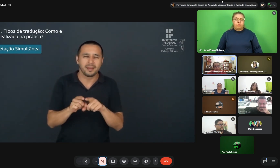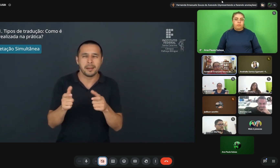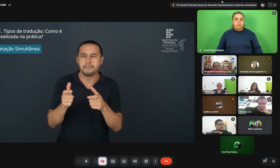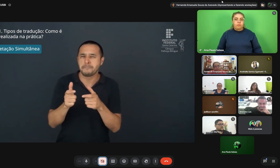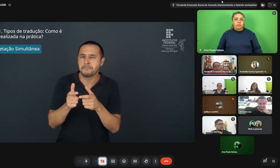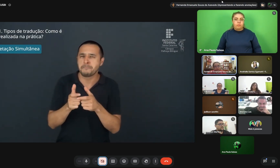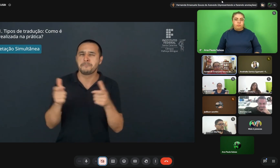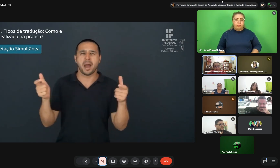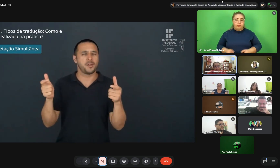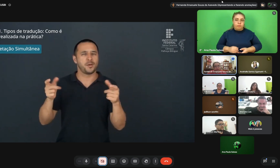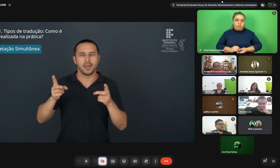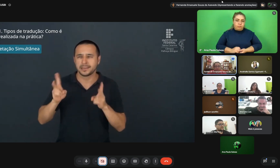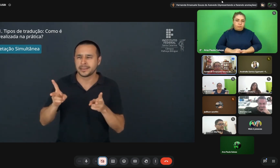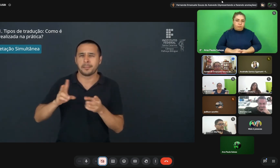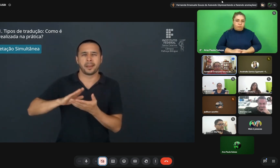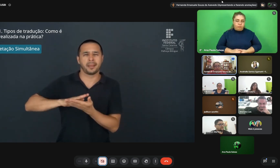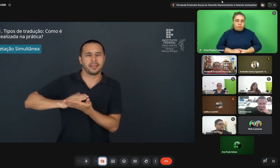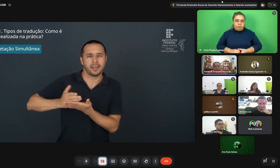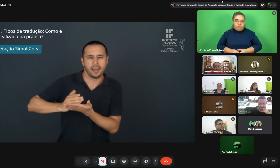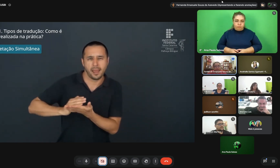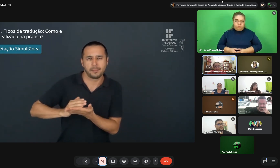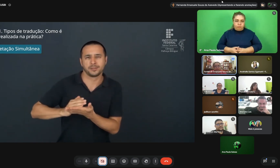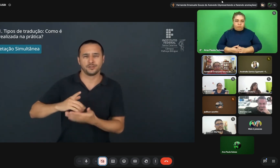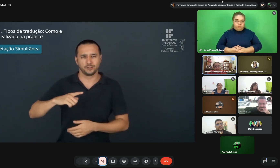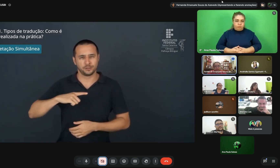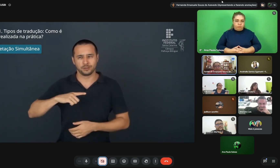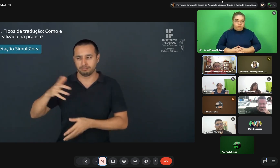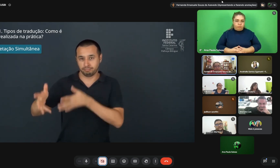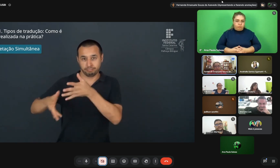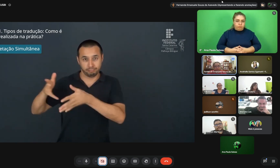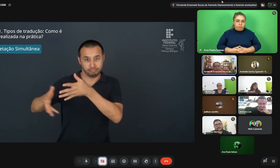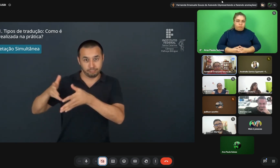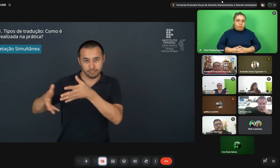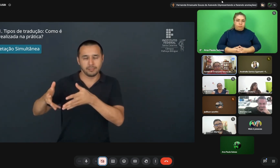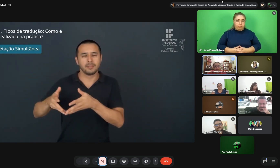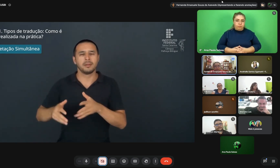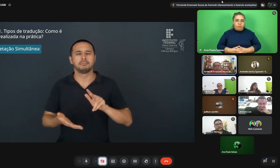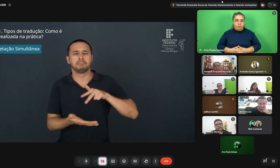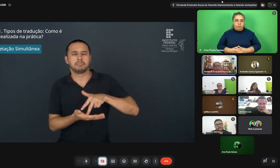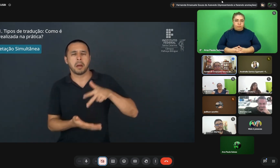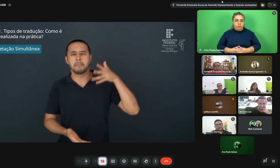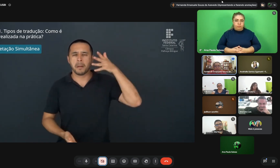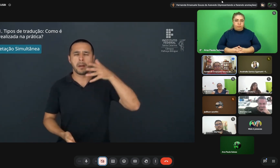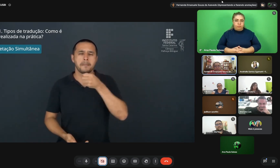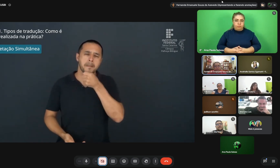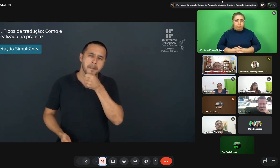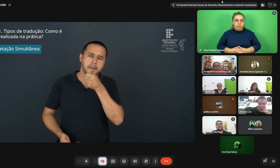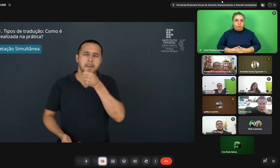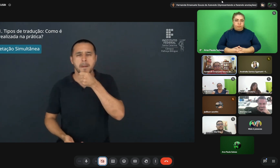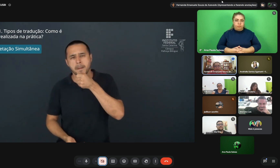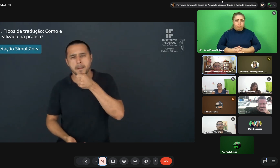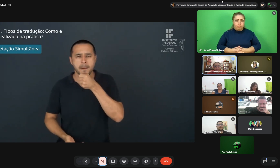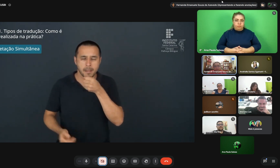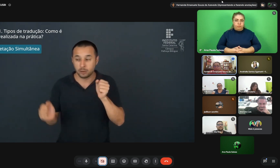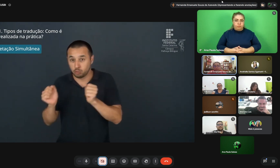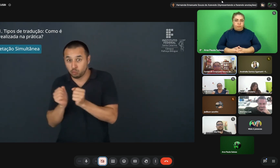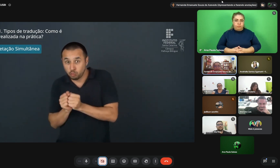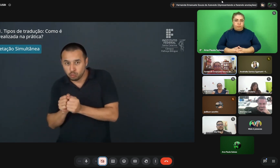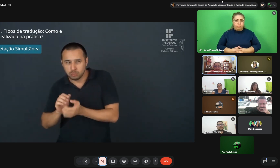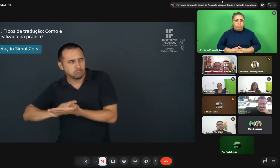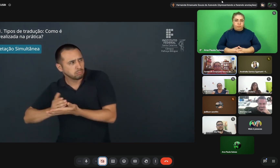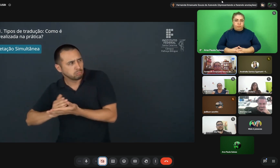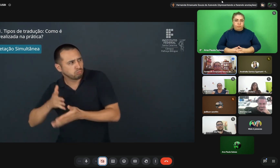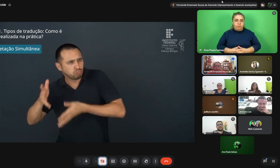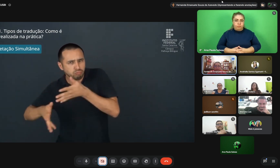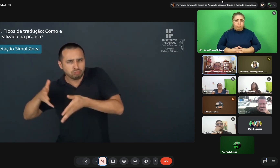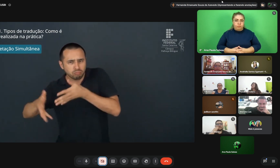fazendo ali a voz daquele, é um profissional fazendo a voz daquela pessoa. Isso também acontece na língua de sinais. Tem uma